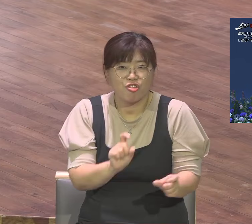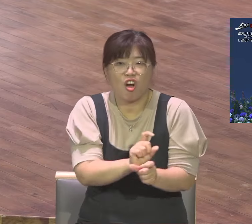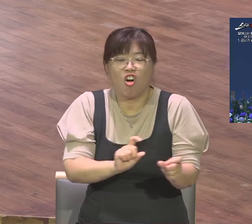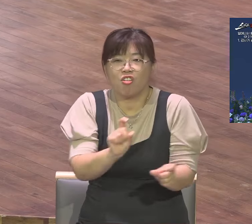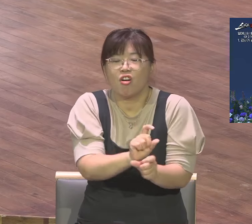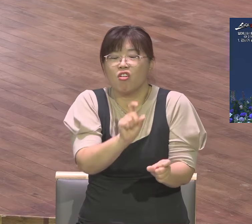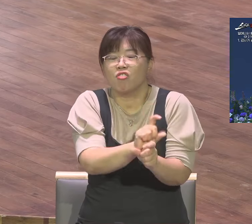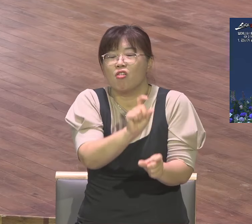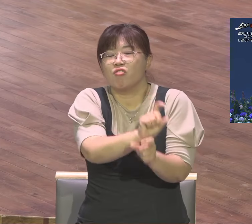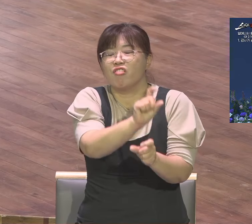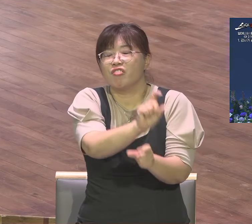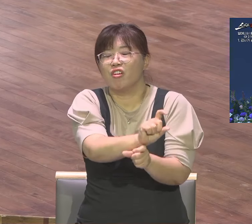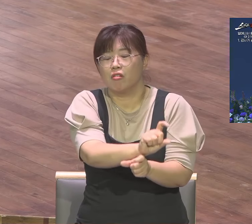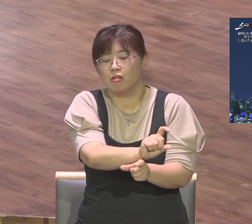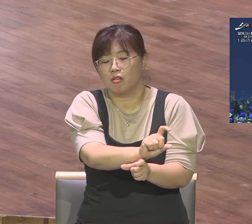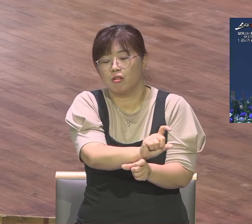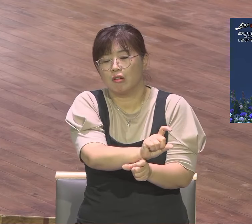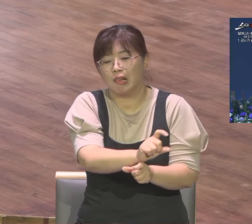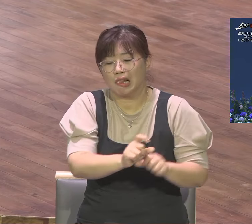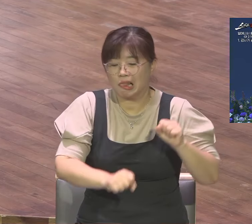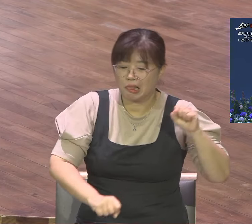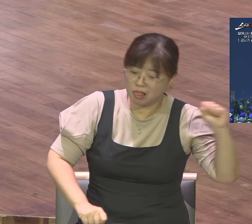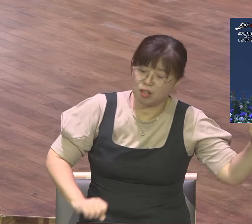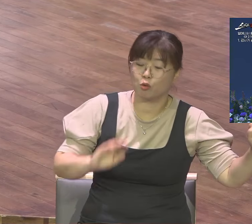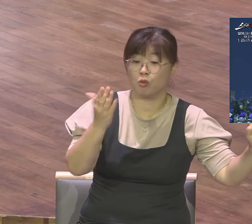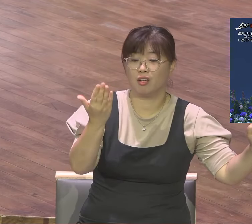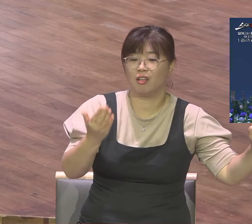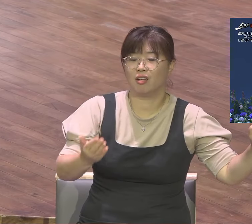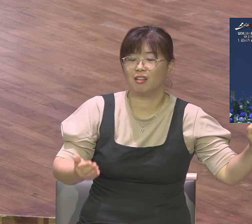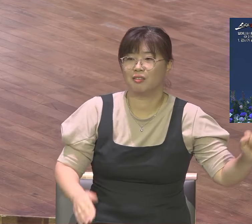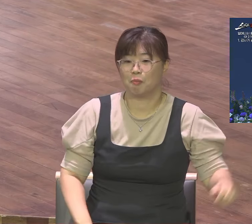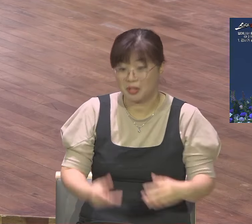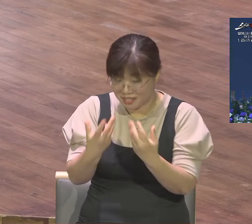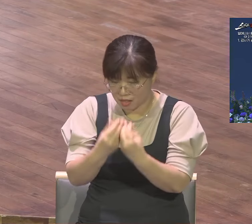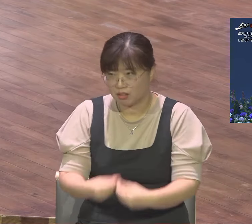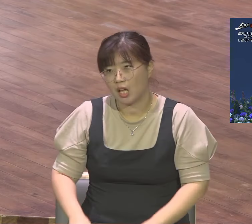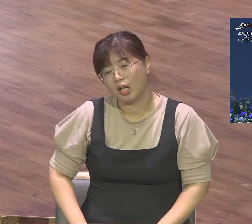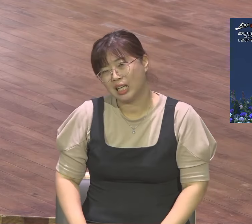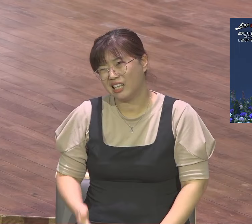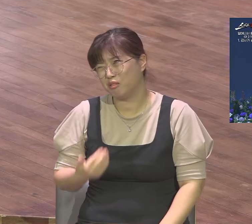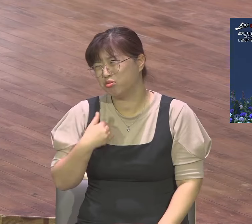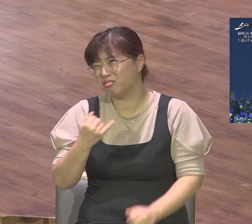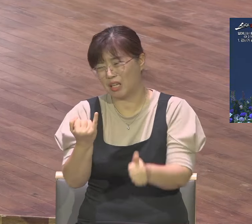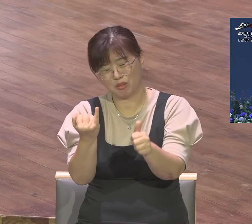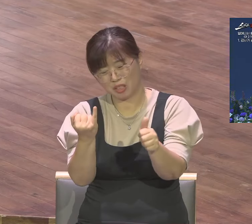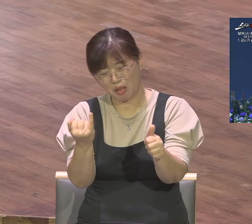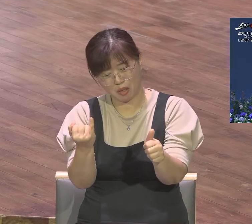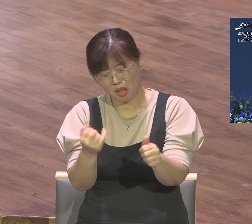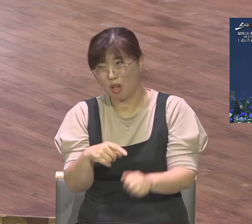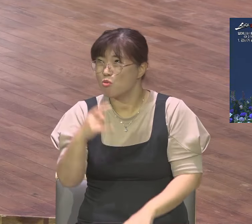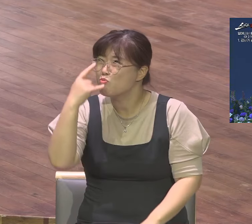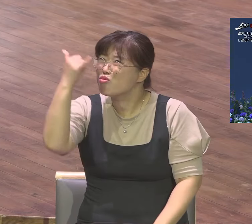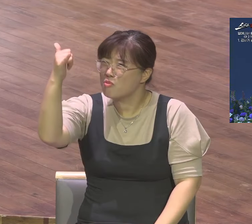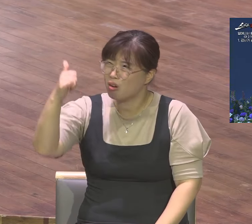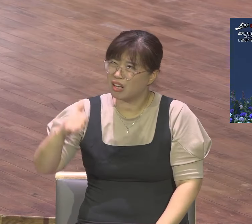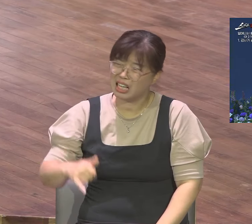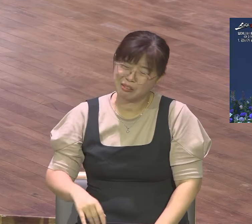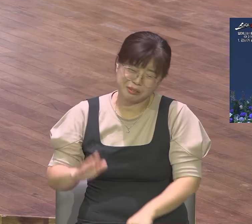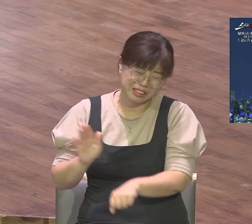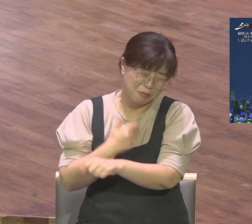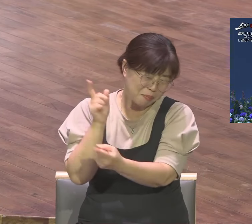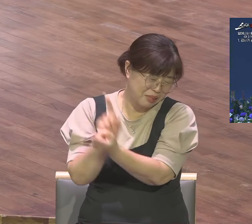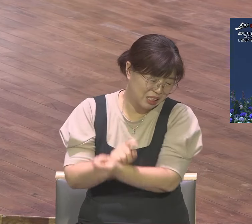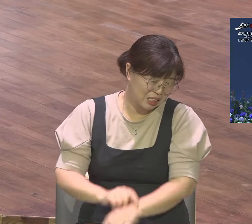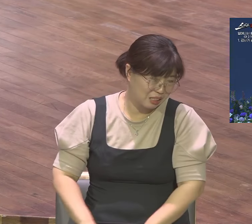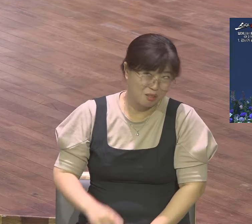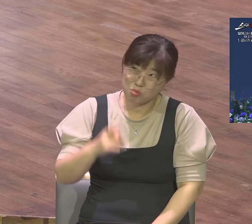여러분의 결정에 달려 있어요. 부모 때문에 뭐 형제 때문에 누구 때문에 전부 다 속이는 거예요.